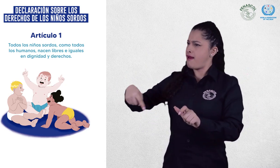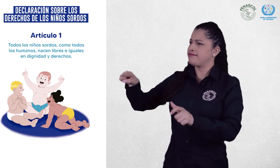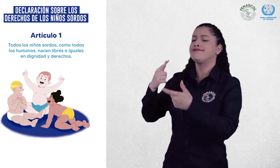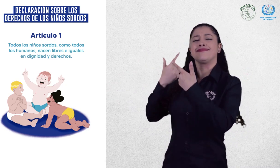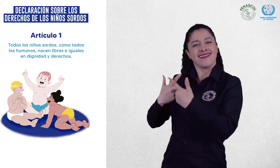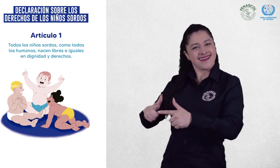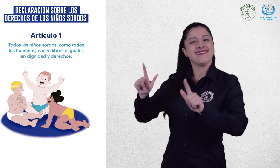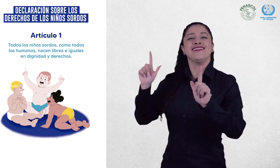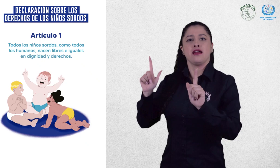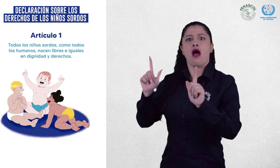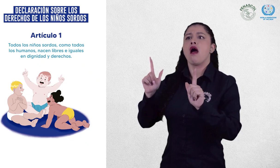derechos.